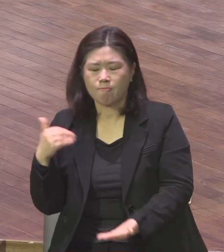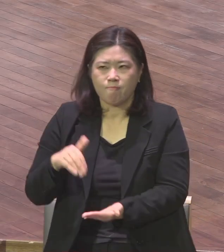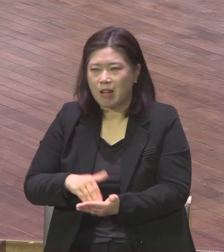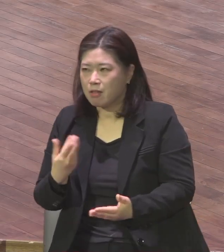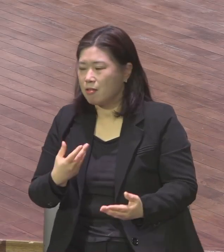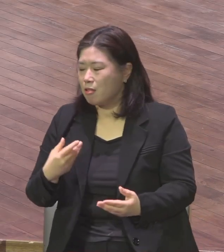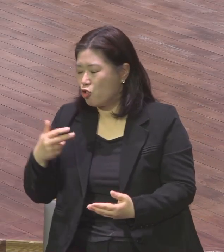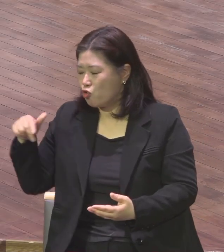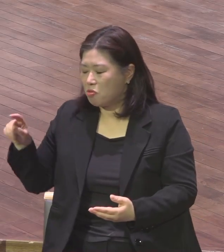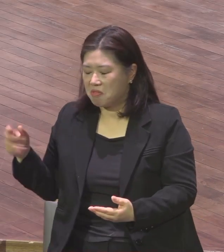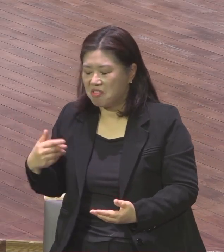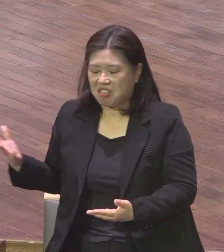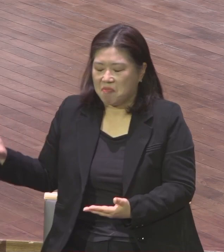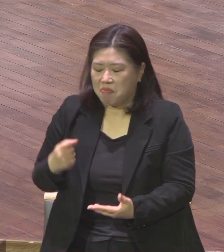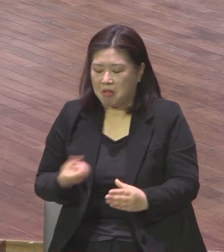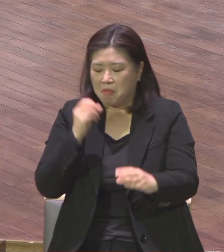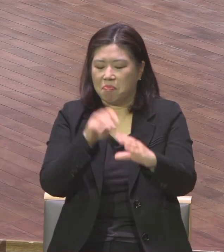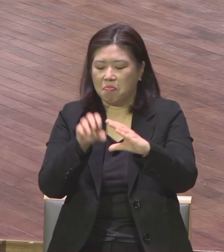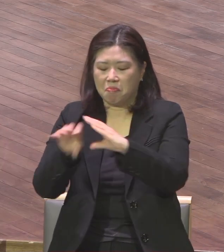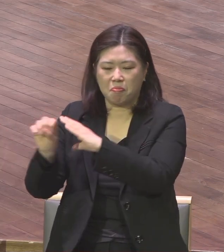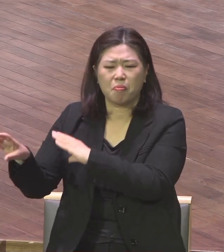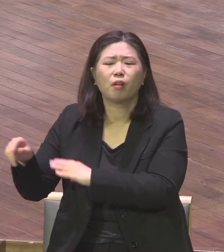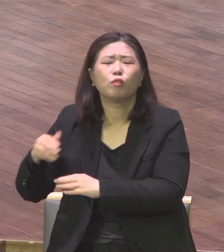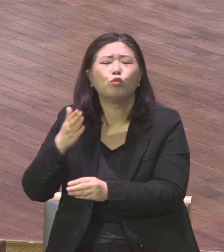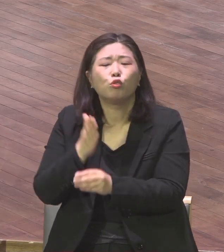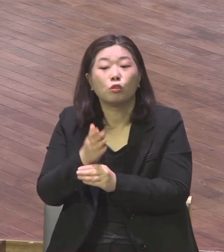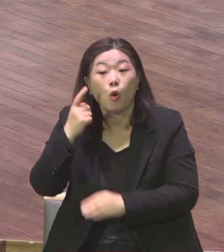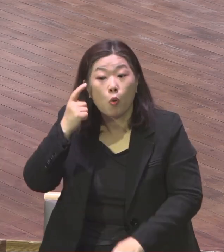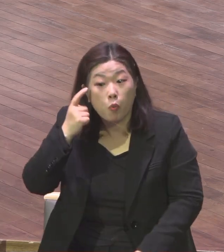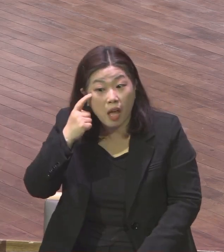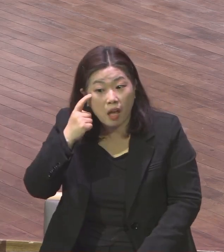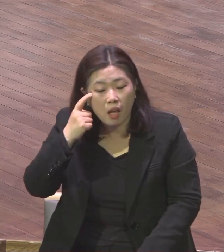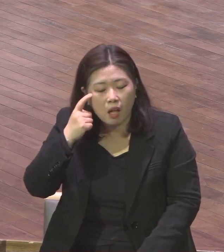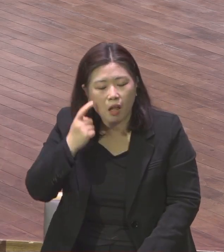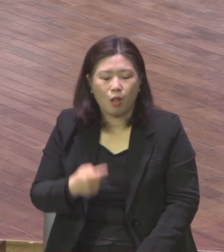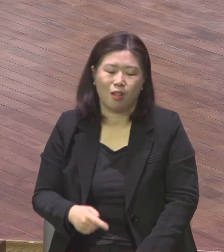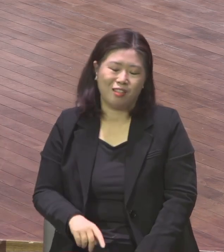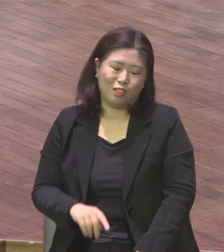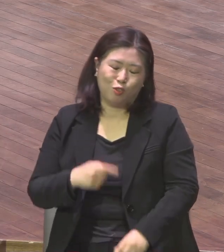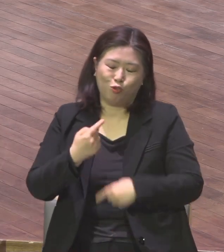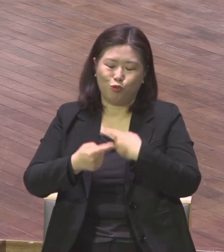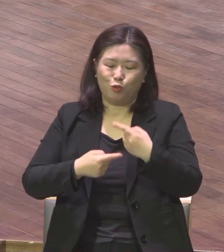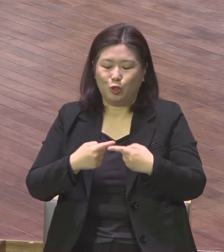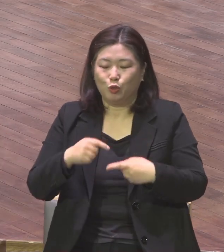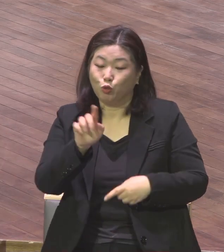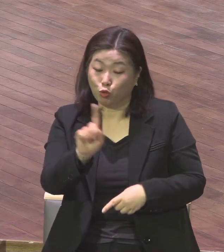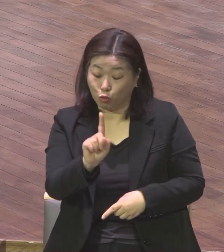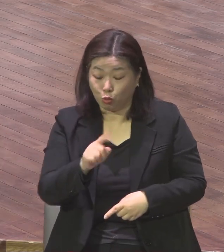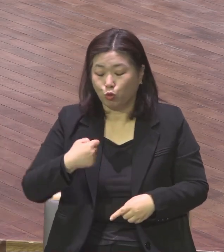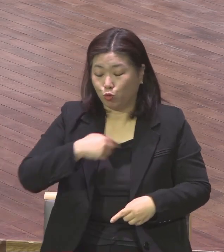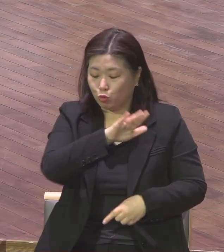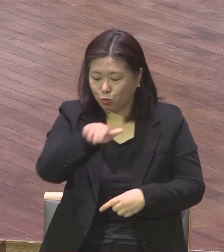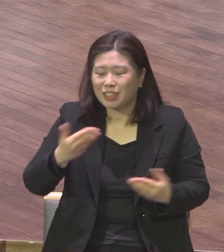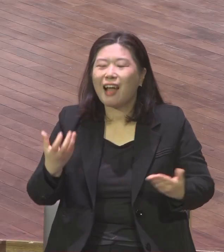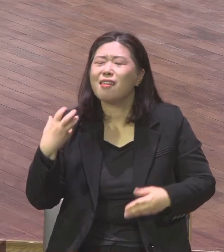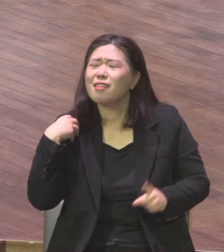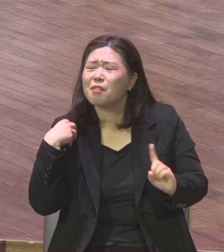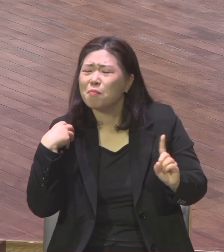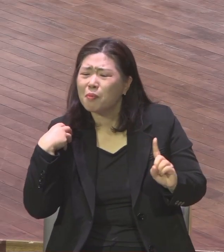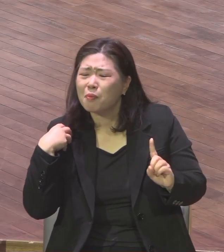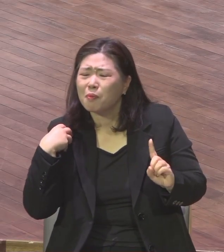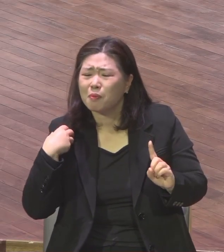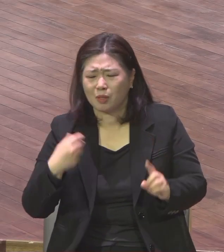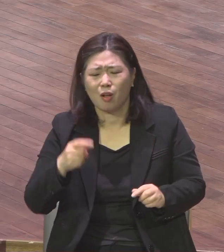계획이 이 속에 다 들어있다. 히브리 7장 25절에 보면 영원한 대제사장 되신 예수 그리스도께서 영혼 구원을